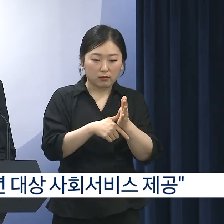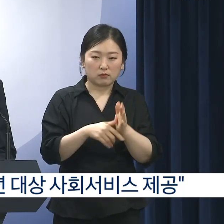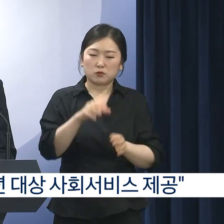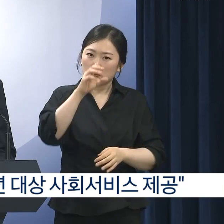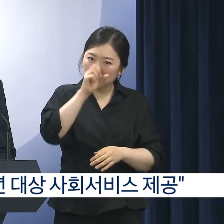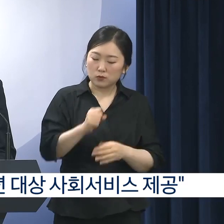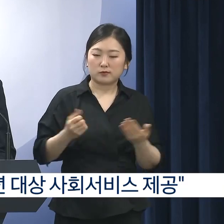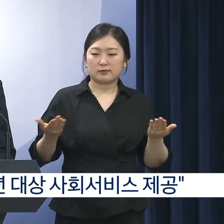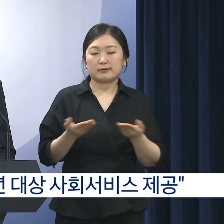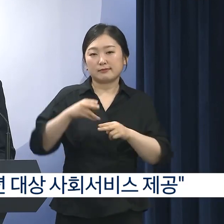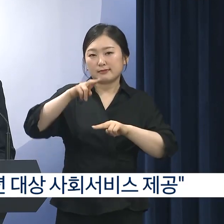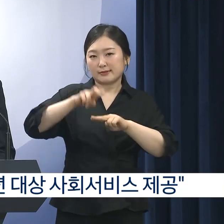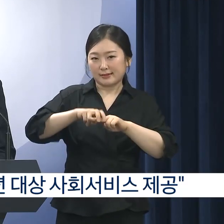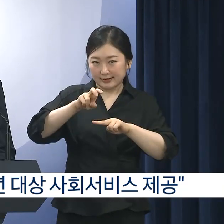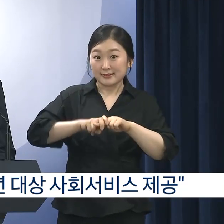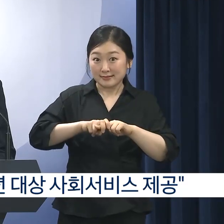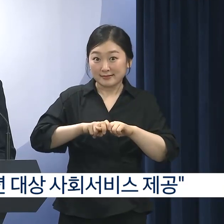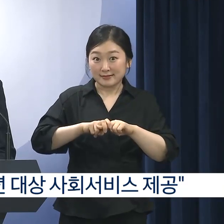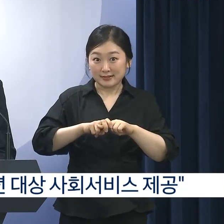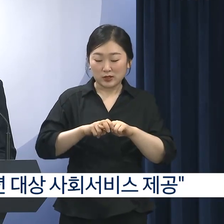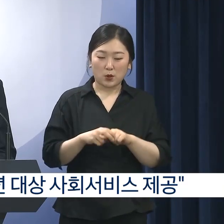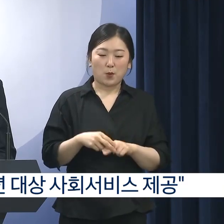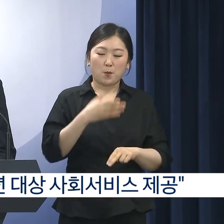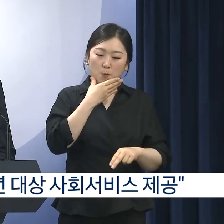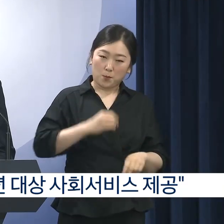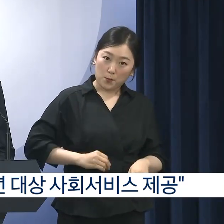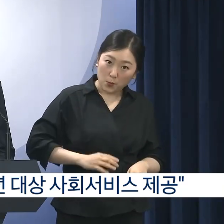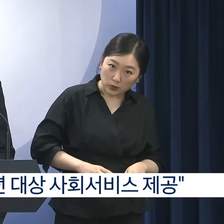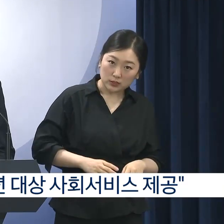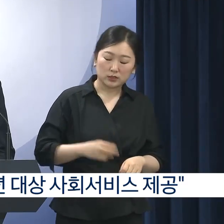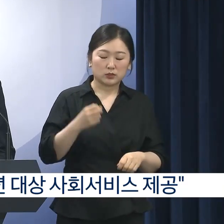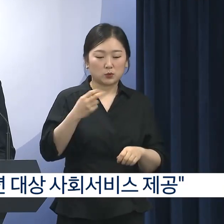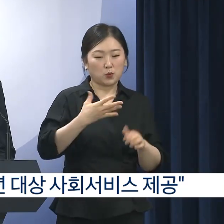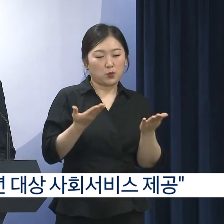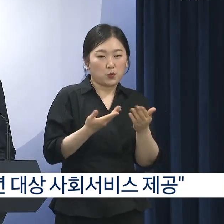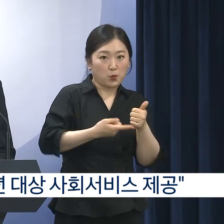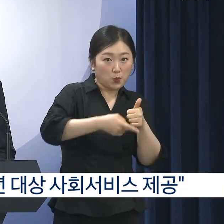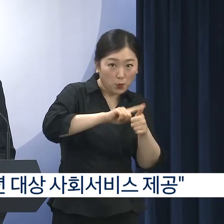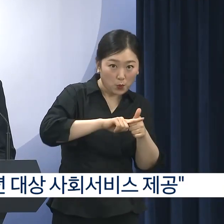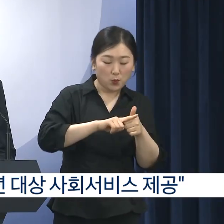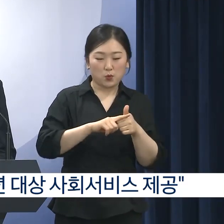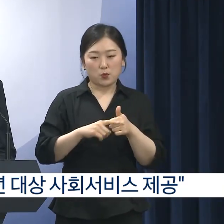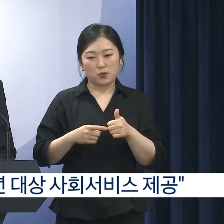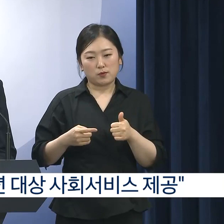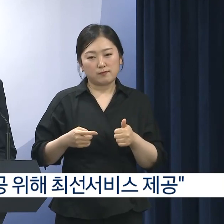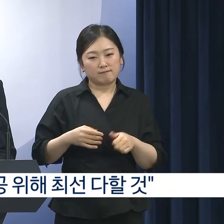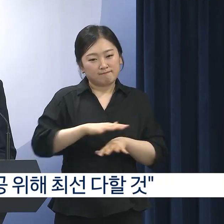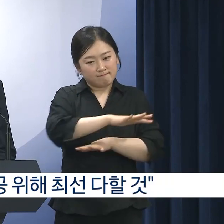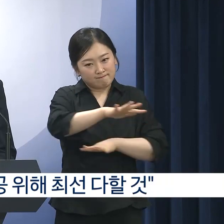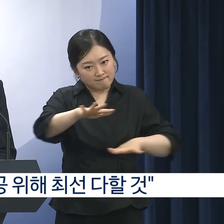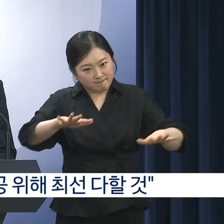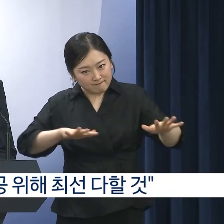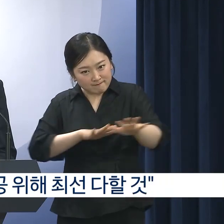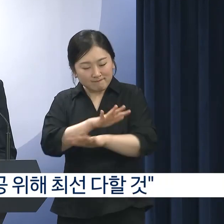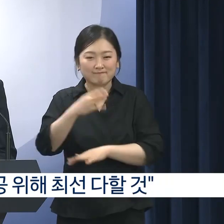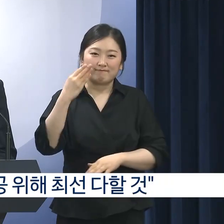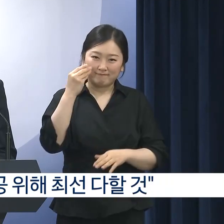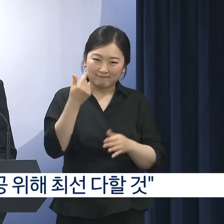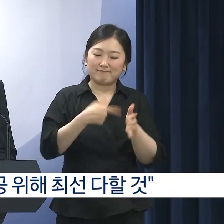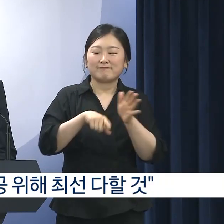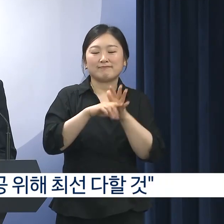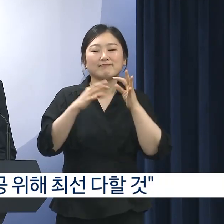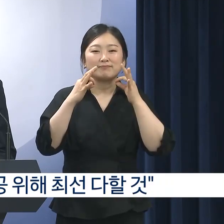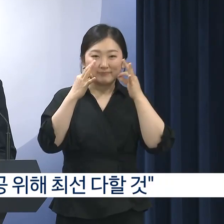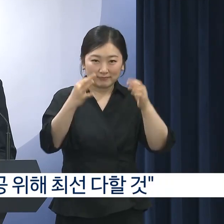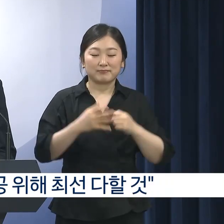창출해 복지, 고용, 성장의 선순환 체계를 마련해 나가겠습니다. 사회서비스 고도화